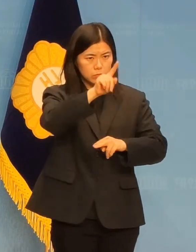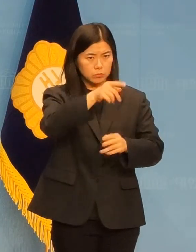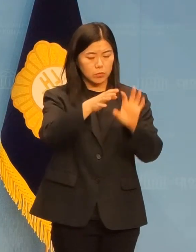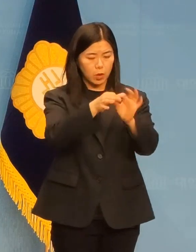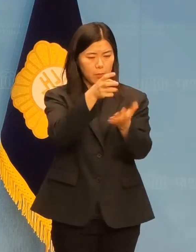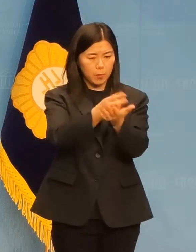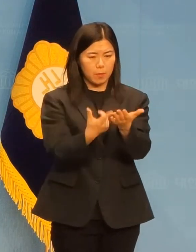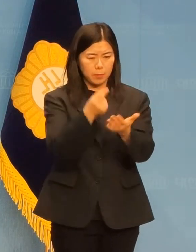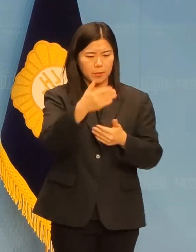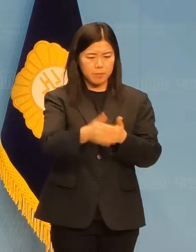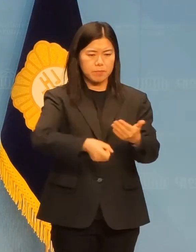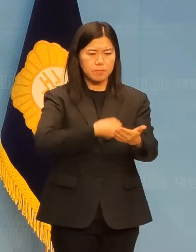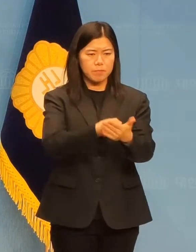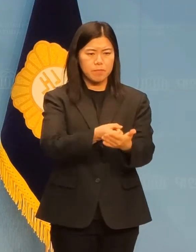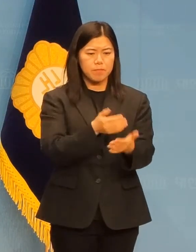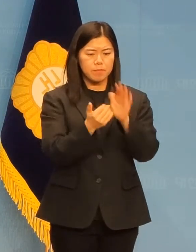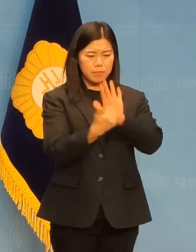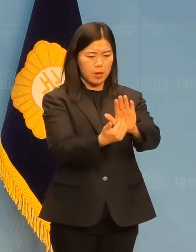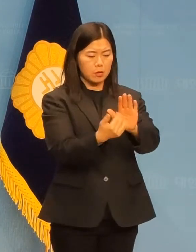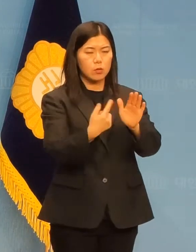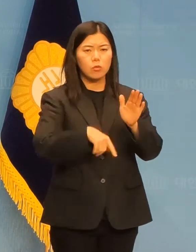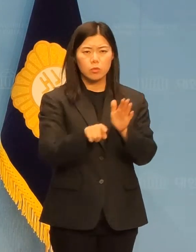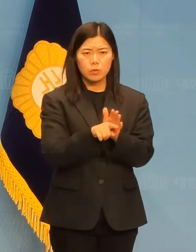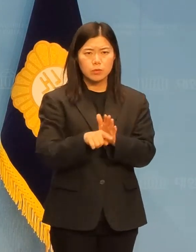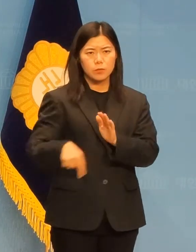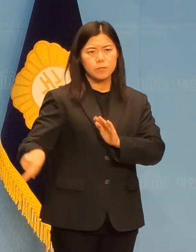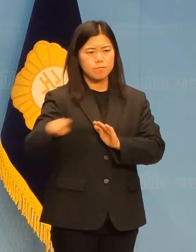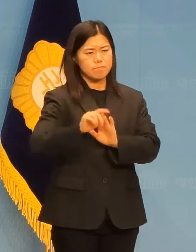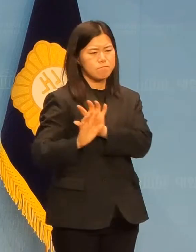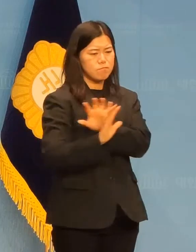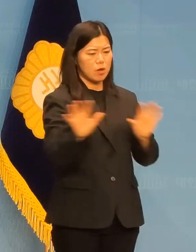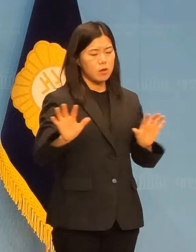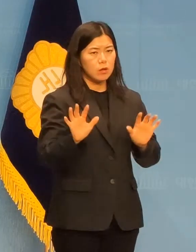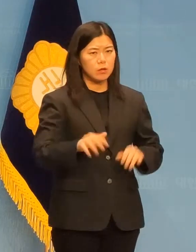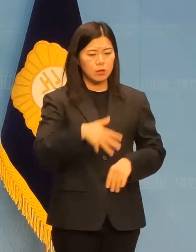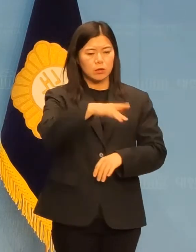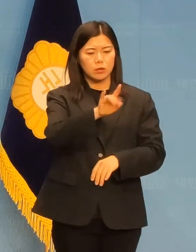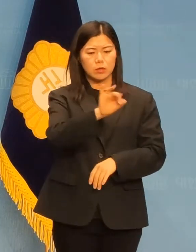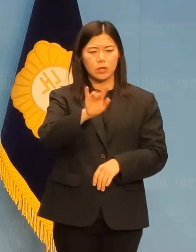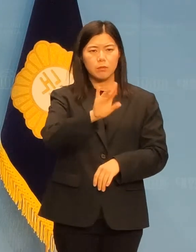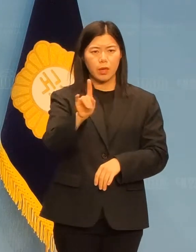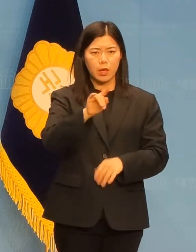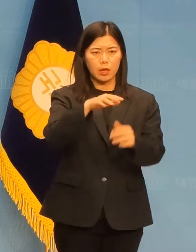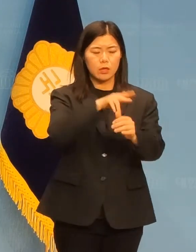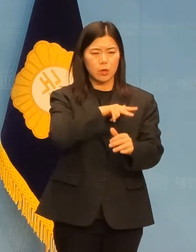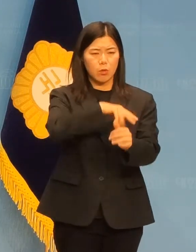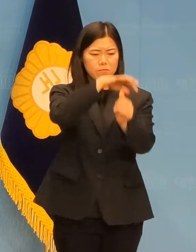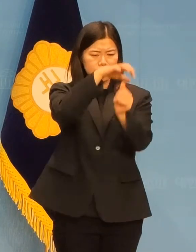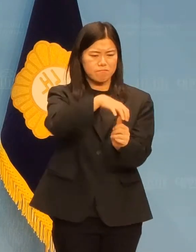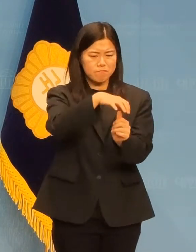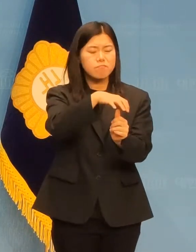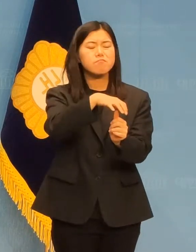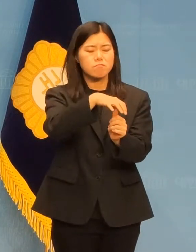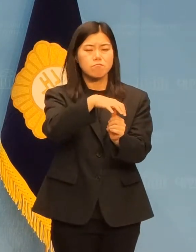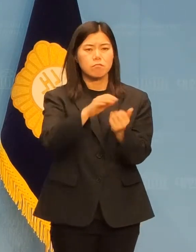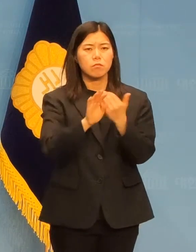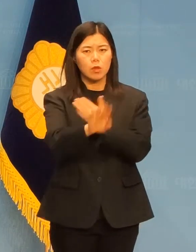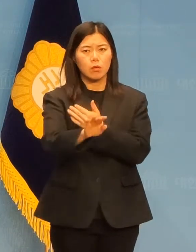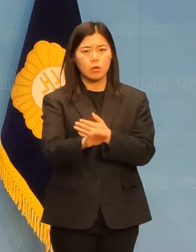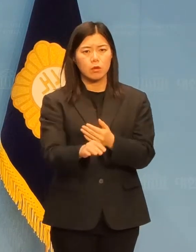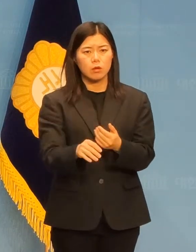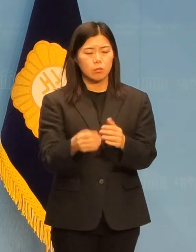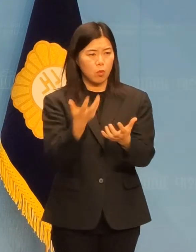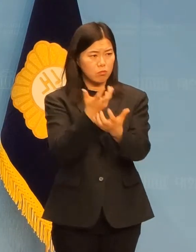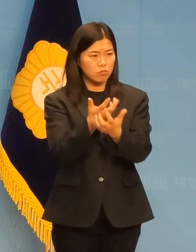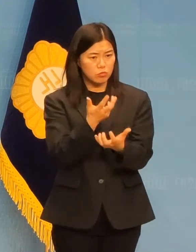관련한 법안을 막기 위해 몸으로 막았습니다. 최입의 의원 등을 감금해 놓고 들어오는